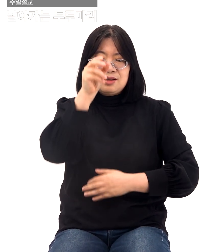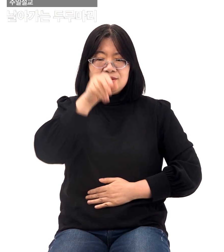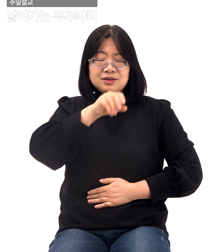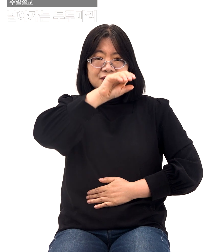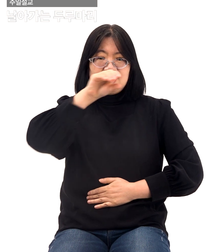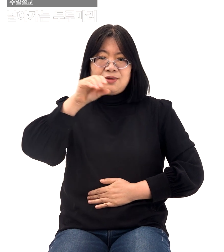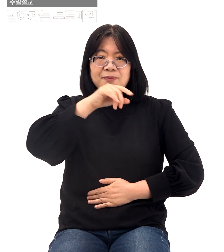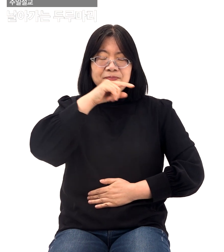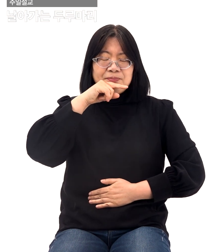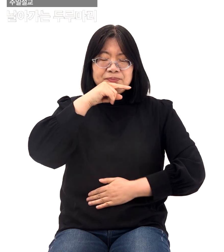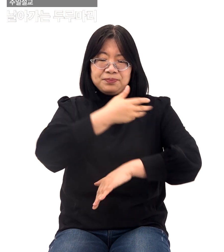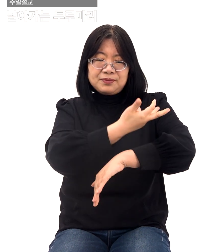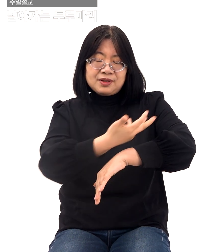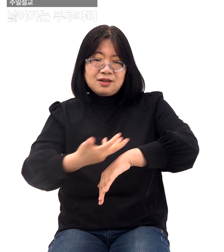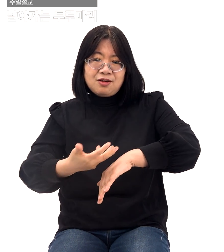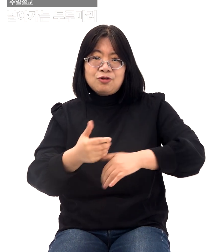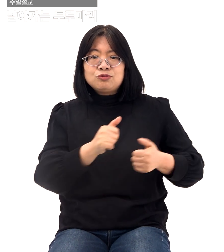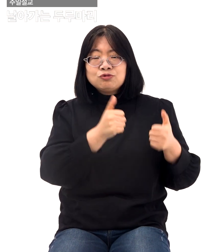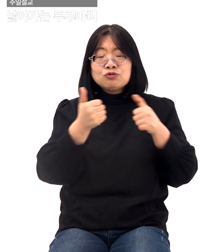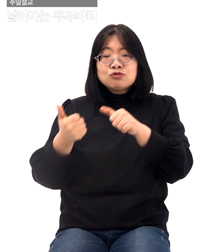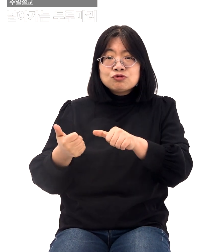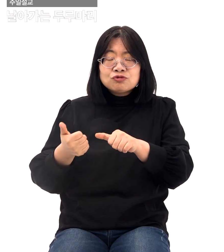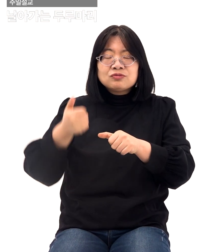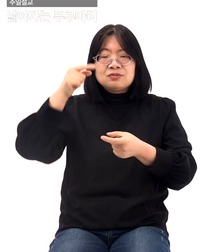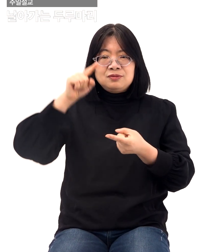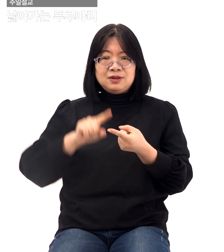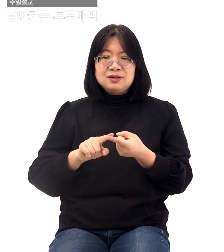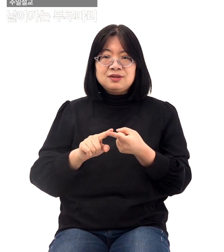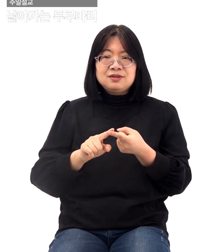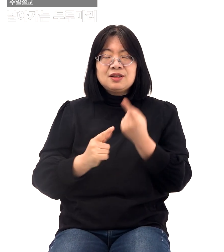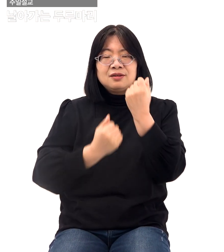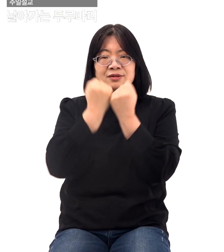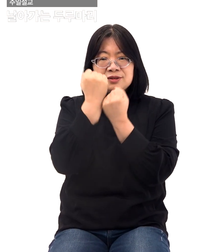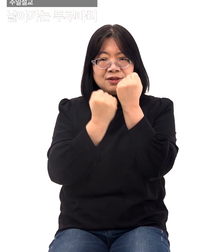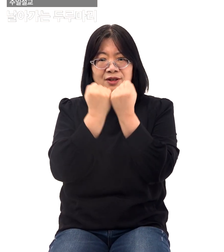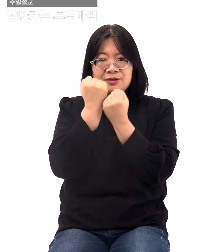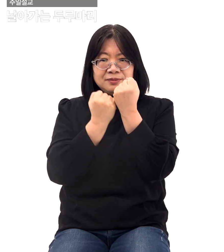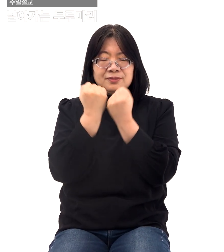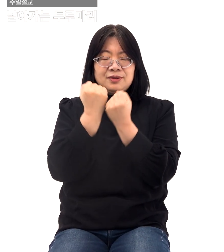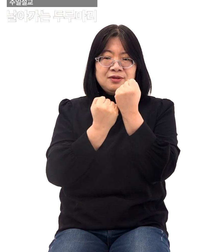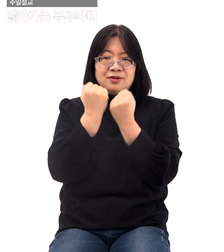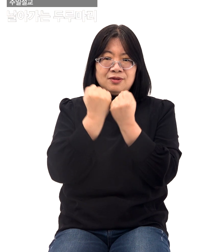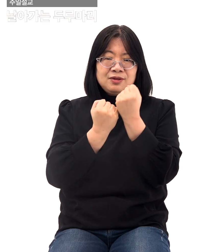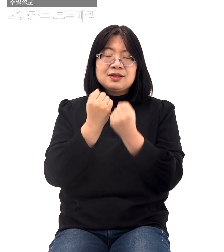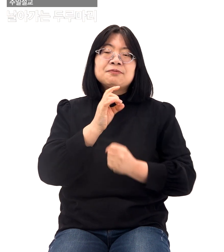십자가에 피 흘려 죽으셔야 했는가에 대한 설명 방식입니다.